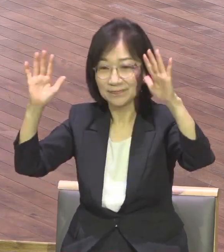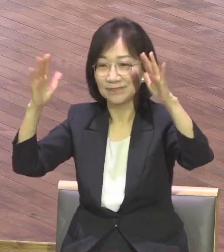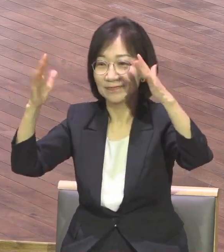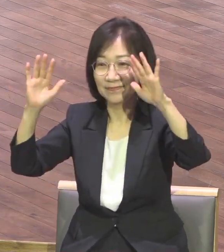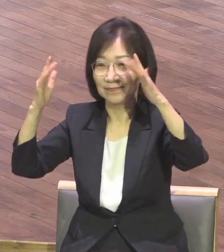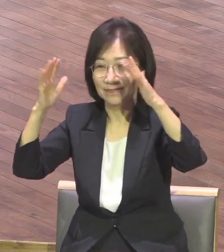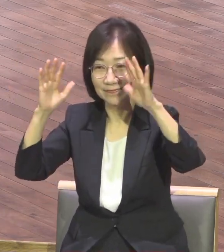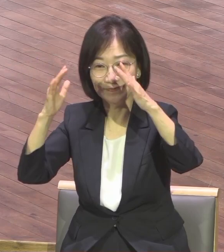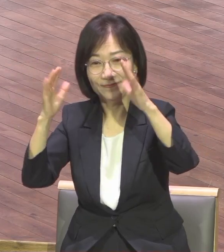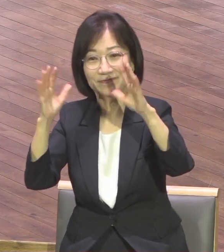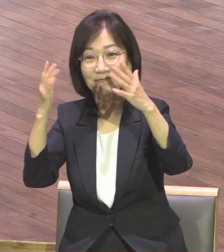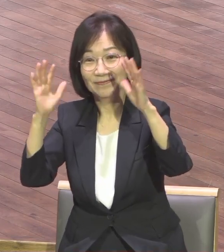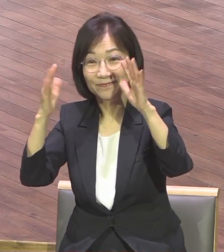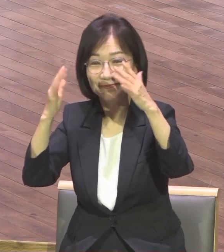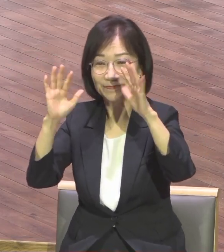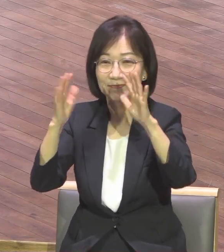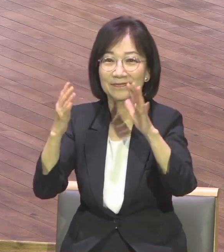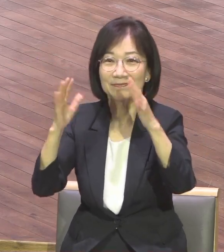축복합니다.